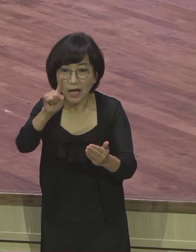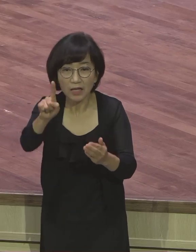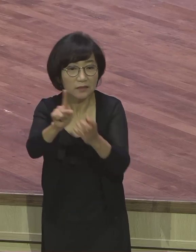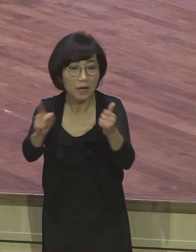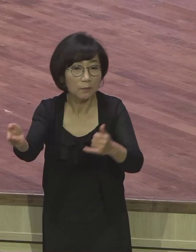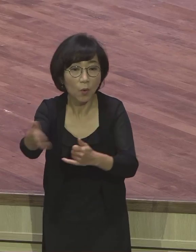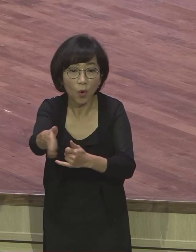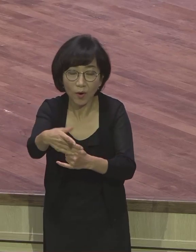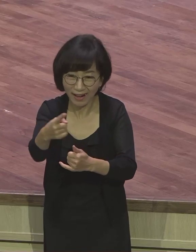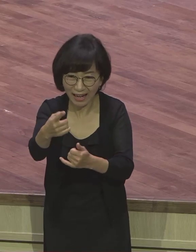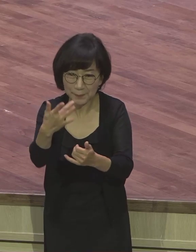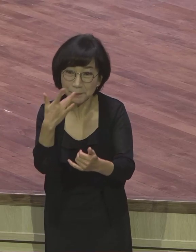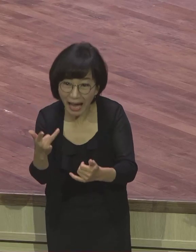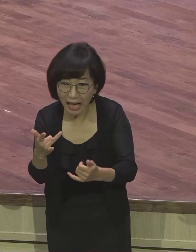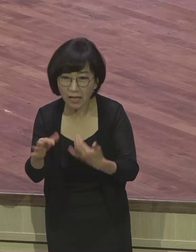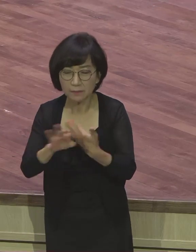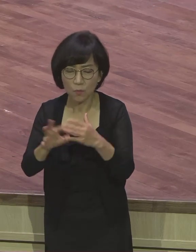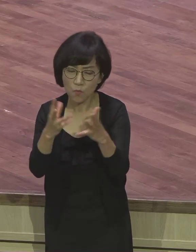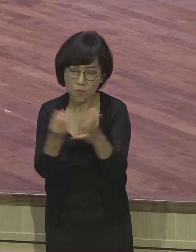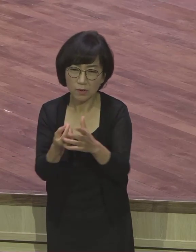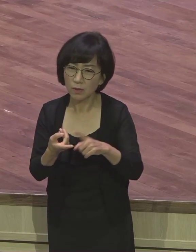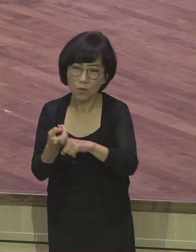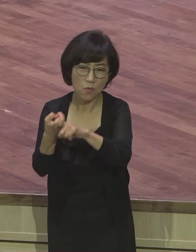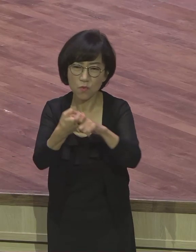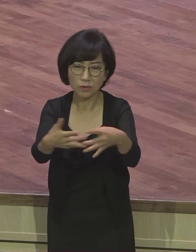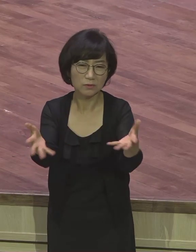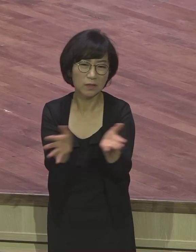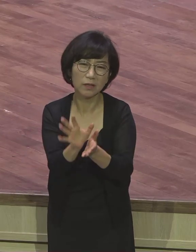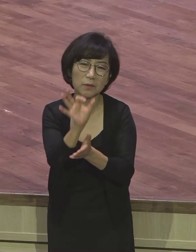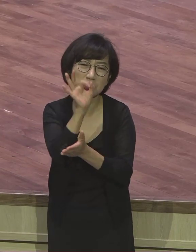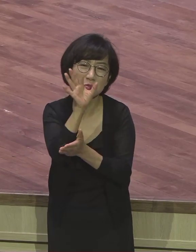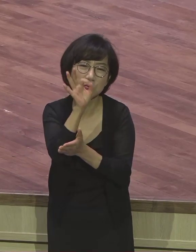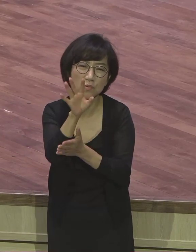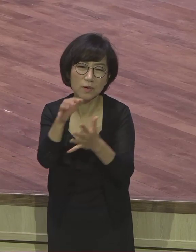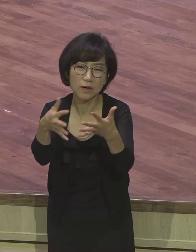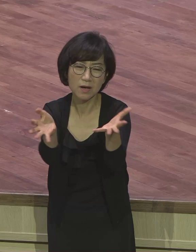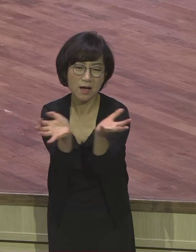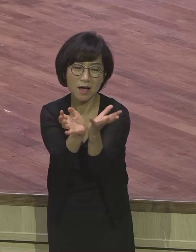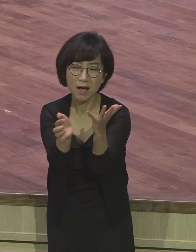온전한 공동체가 이룰 수, 될 수 없다.